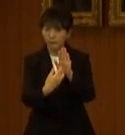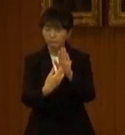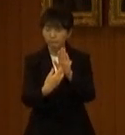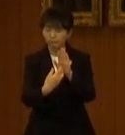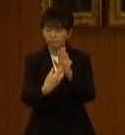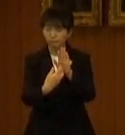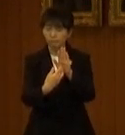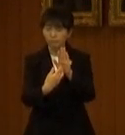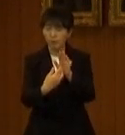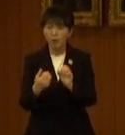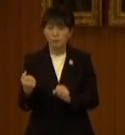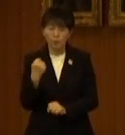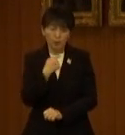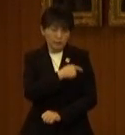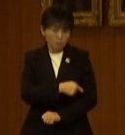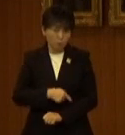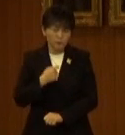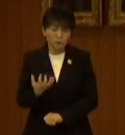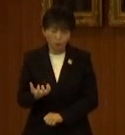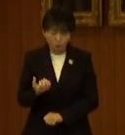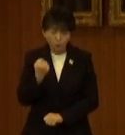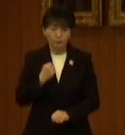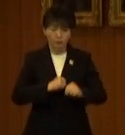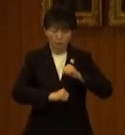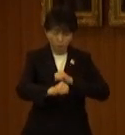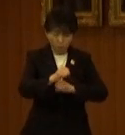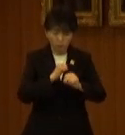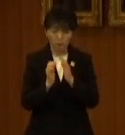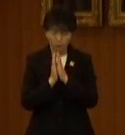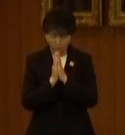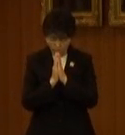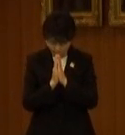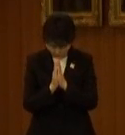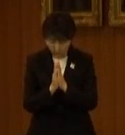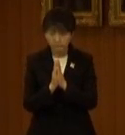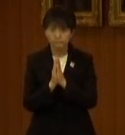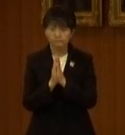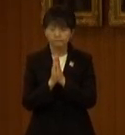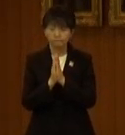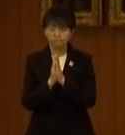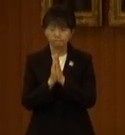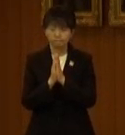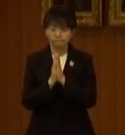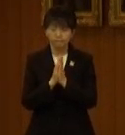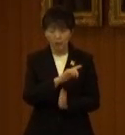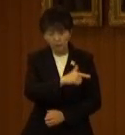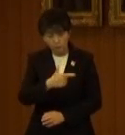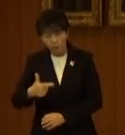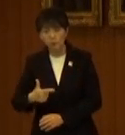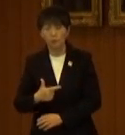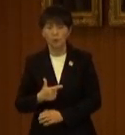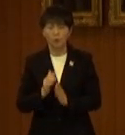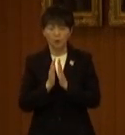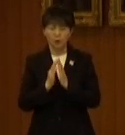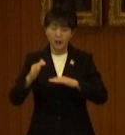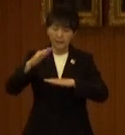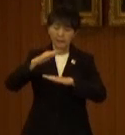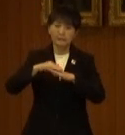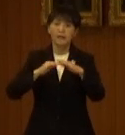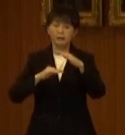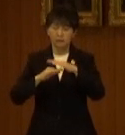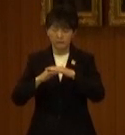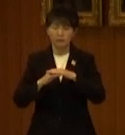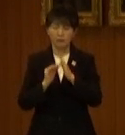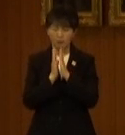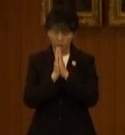強い気持ちを持って行動を取っていただく、行動変容をしていただくということを重ねて